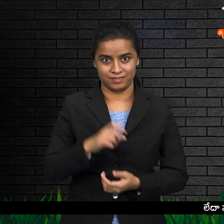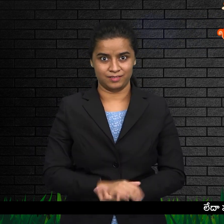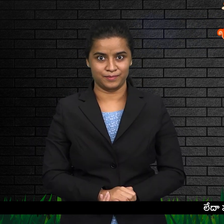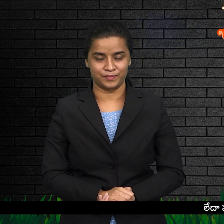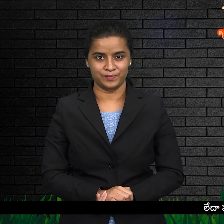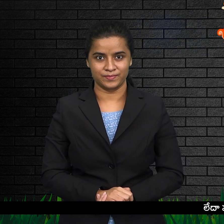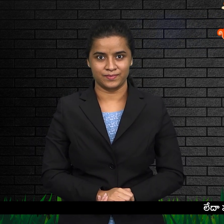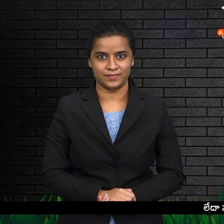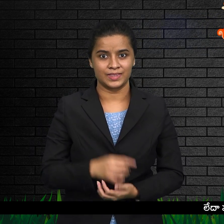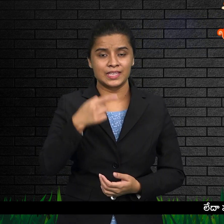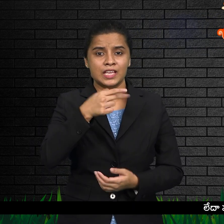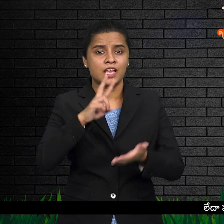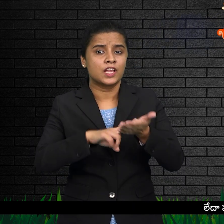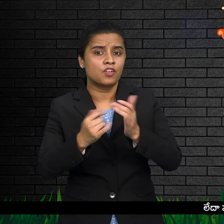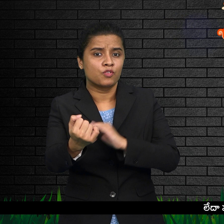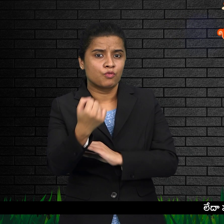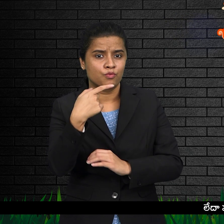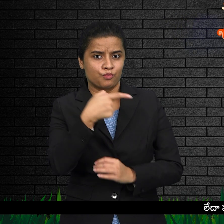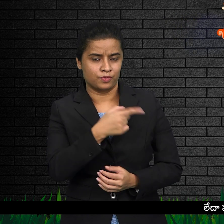లేదా పరిసరాల నుండి